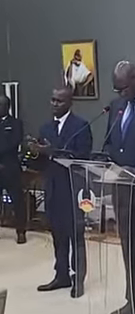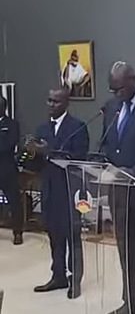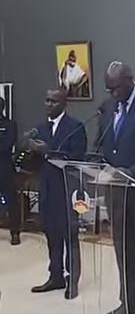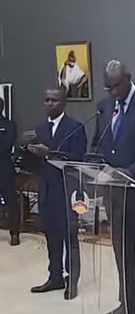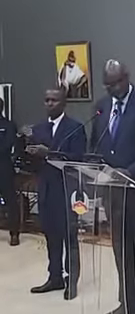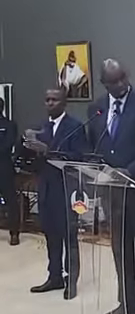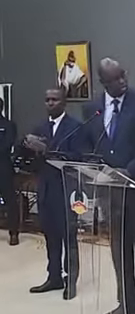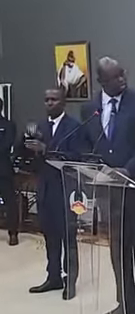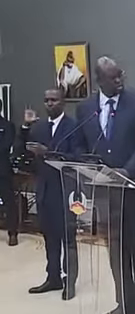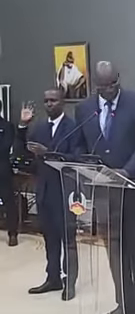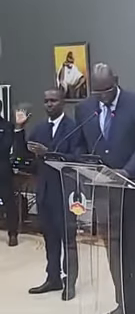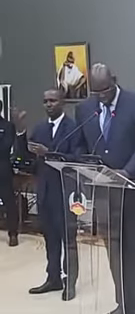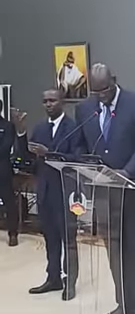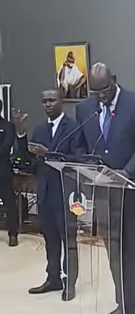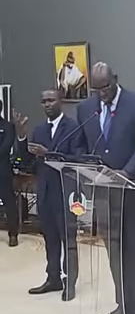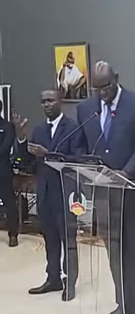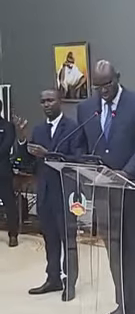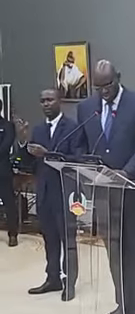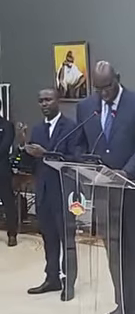Mundial, que é o nosso